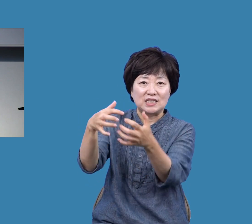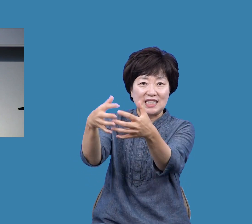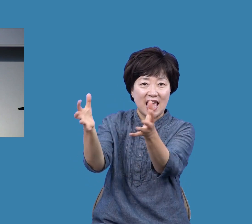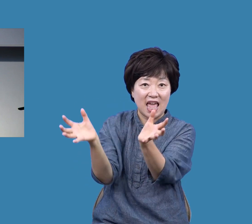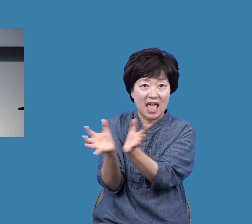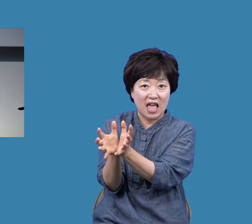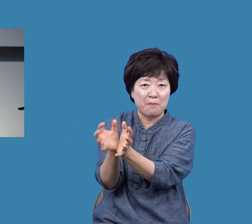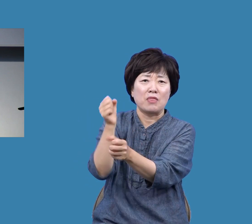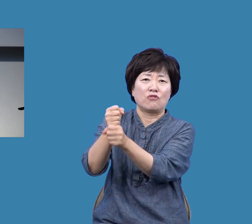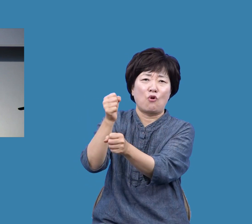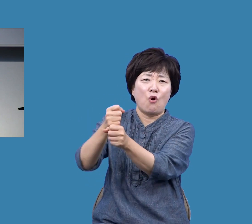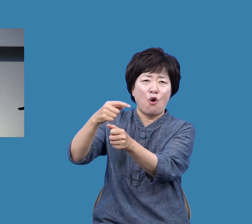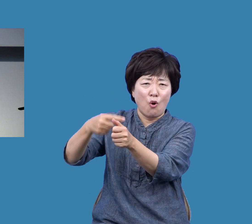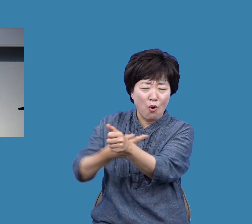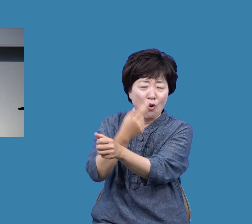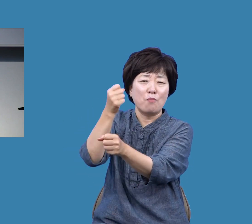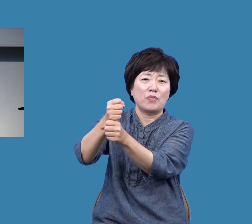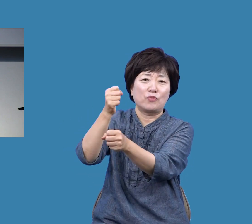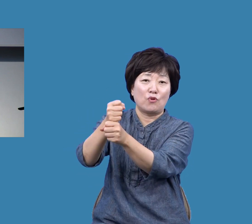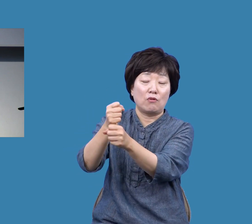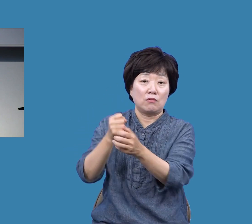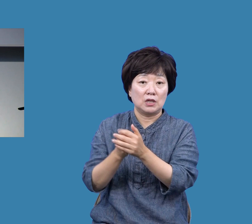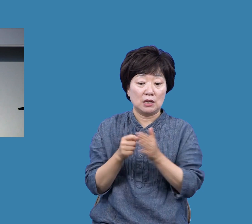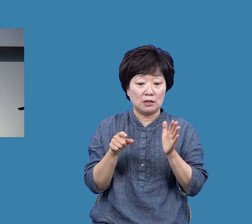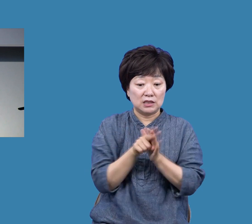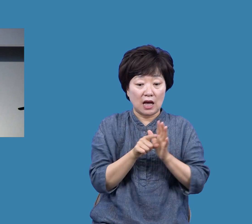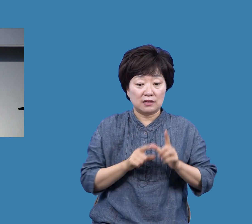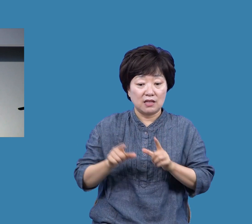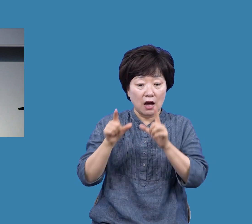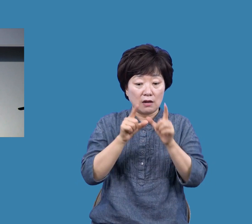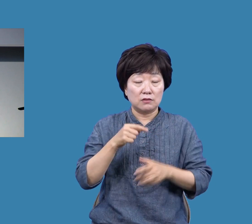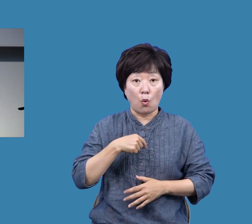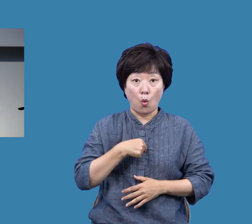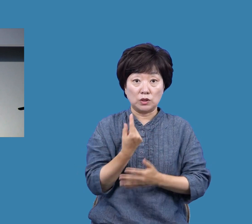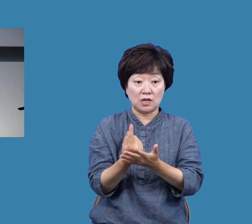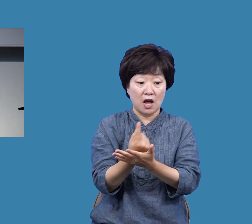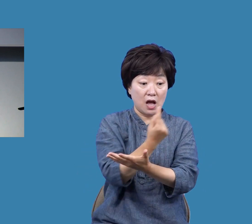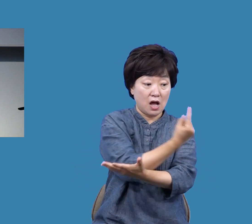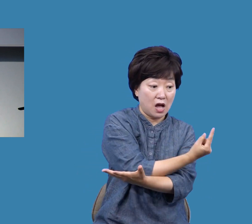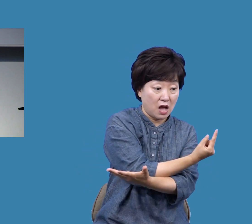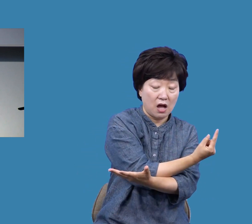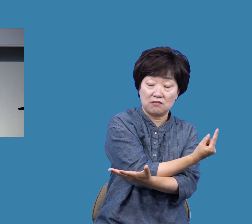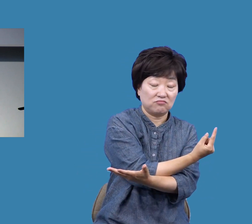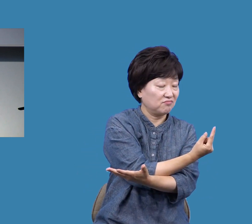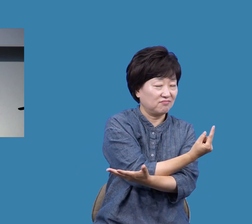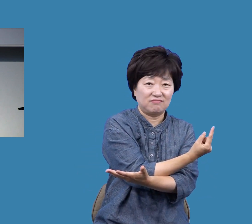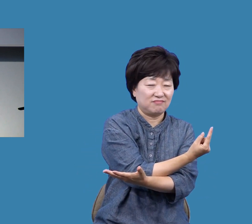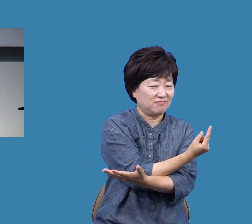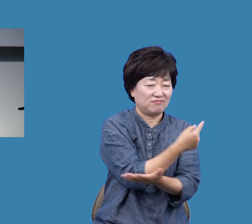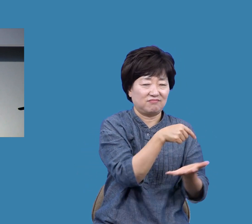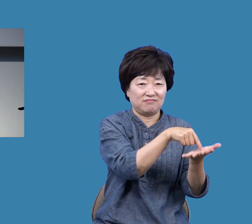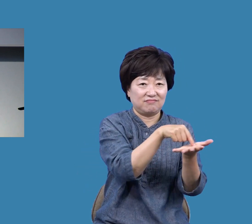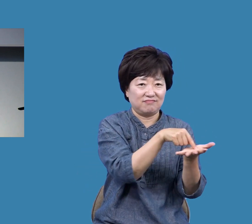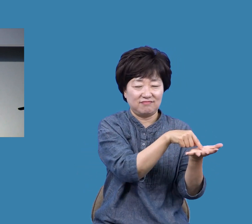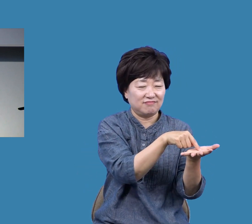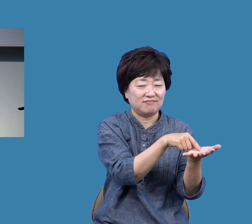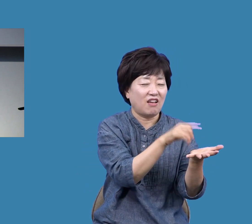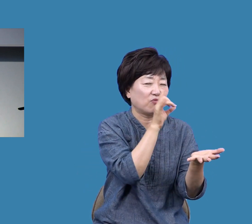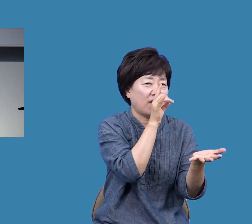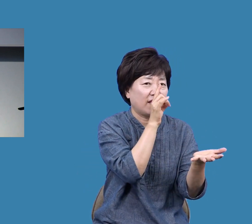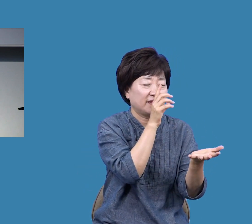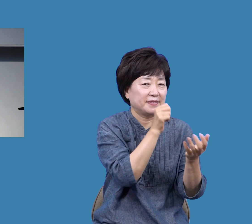것이 아니에요. 사람들이 오해하는 것이 영적인 것은 그냥 뭐 깊게 기도하고 뭐 많은